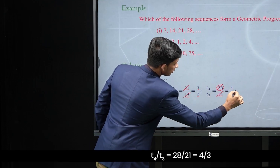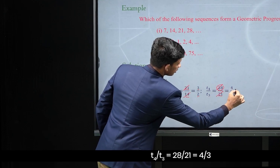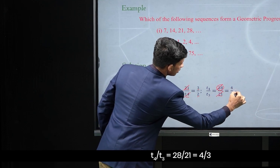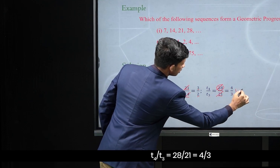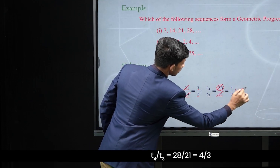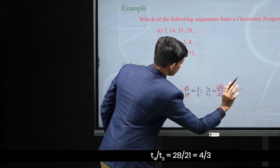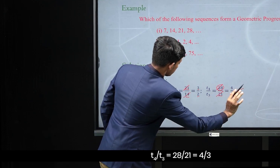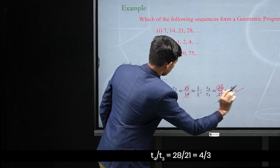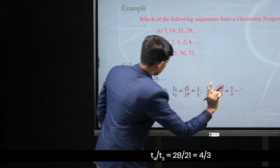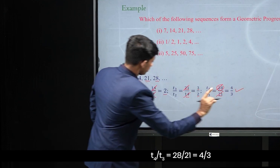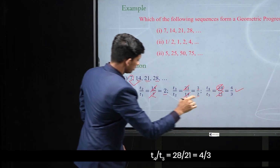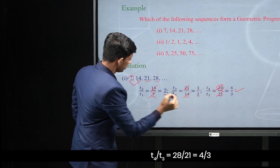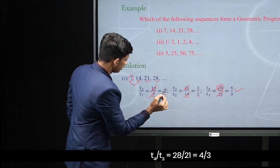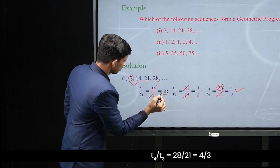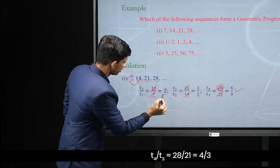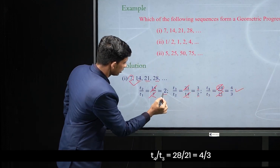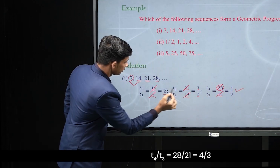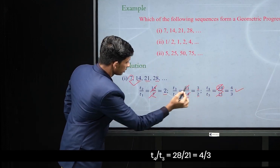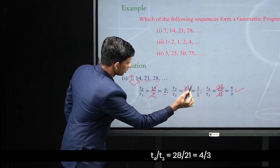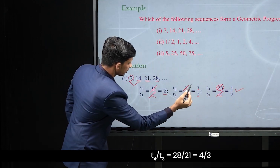ஈடு 4 கீழ் 3.